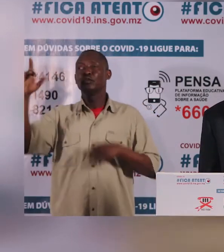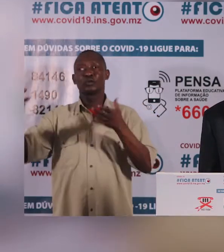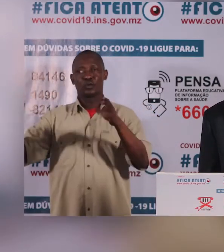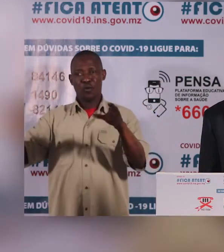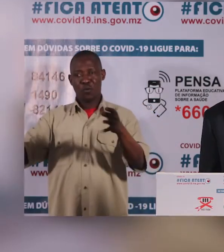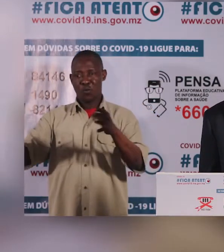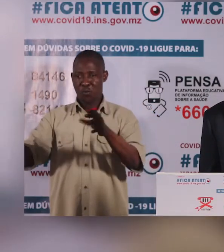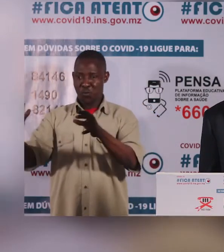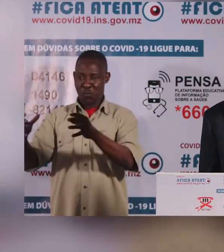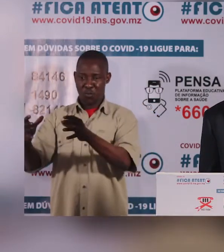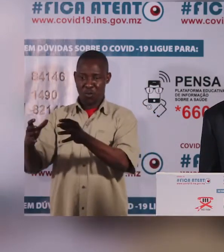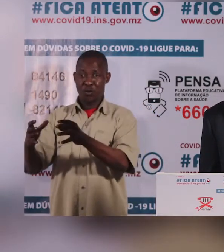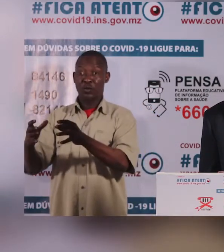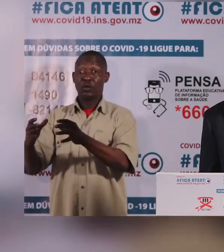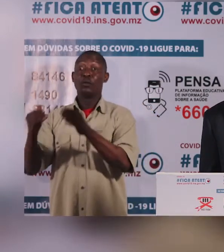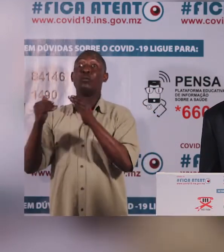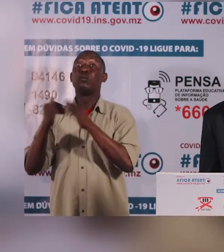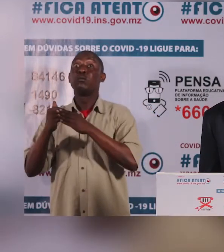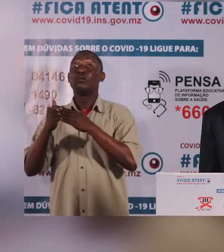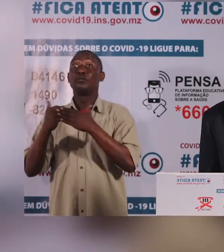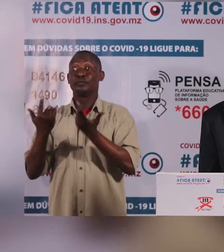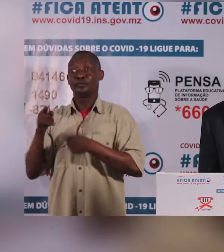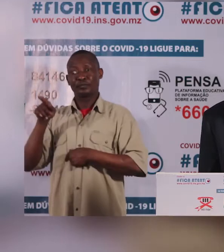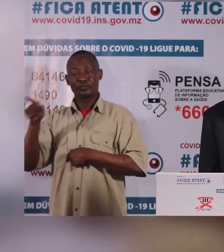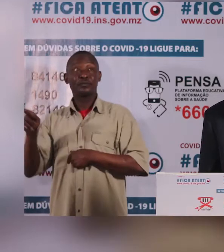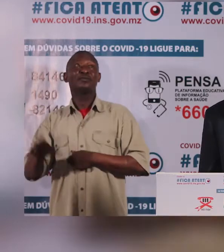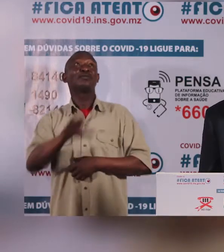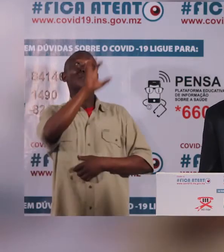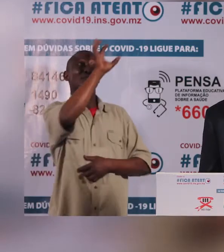à custa da subida de casos na província de Gauteng.